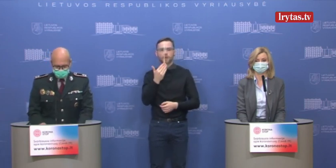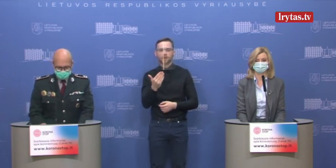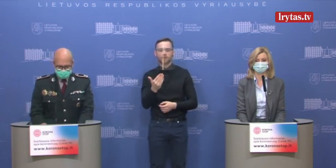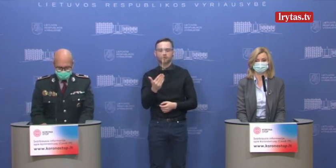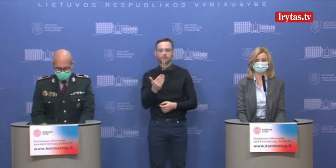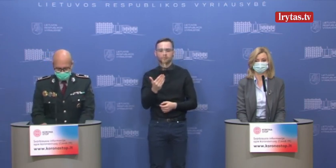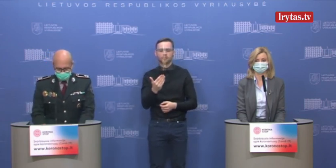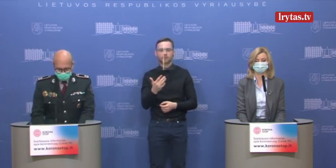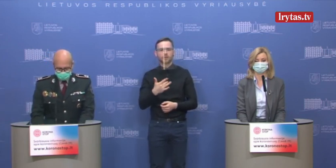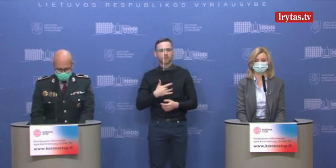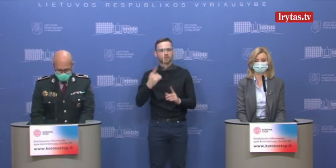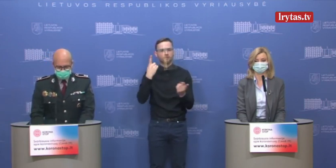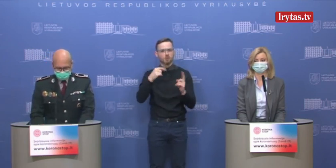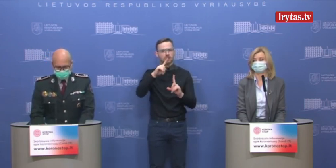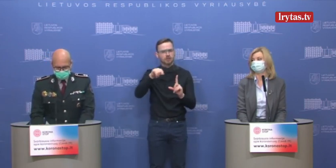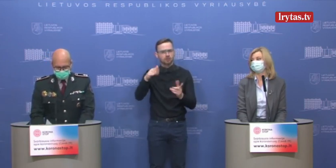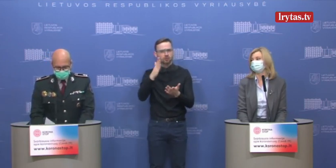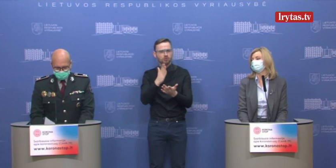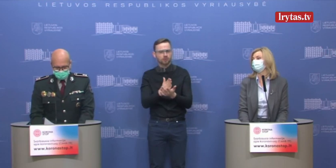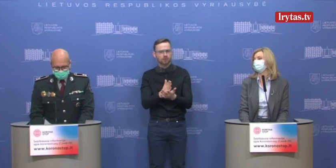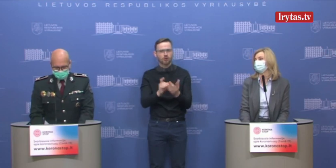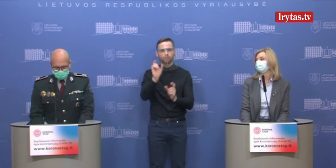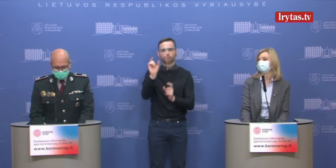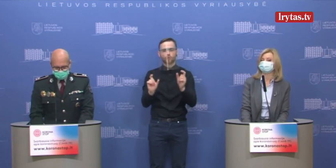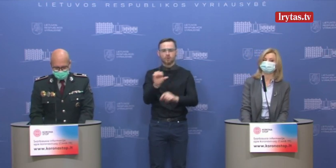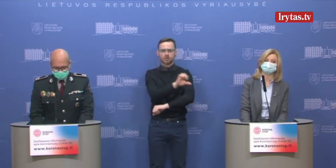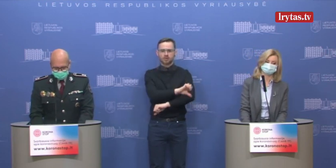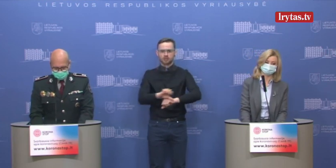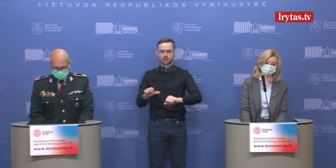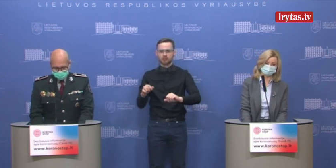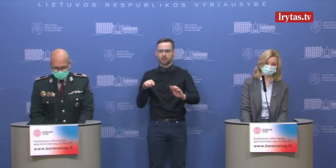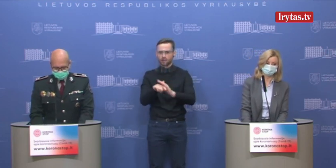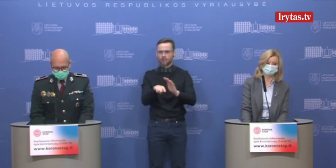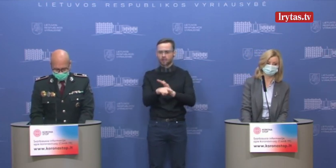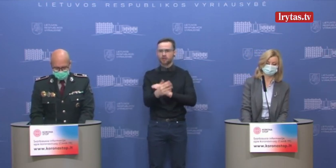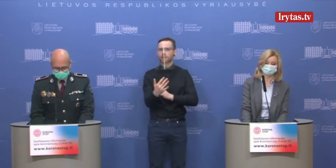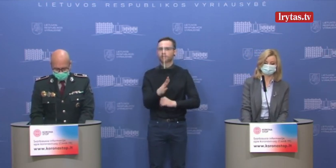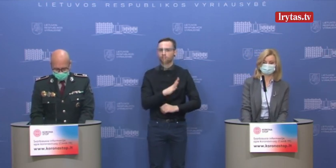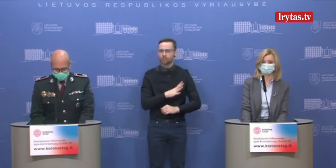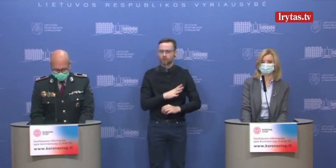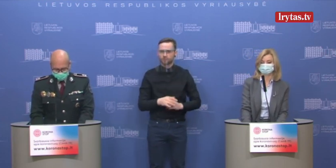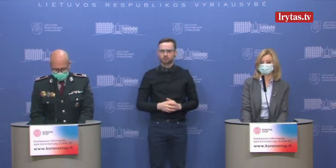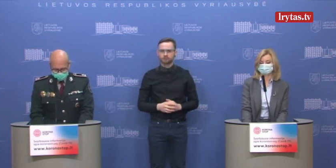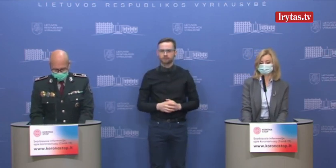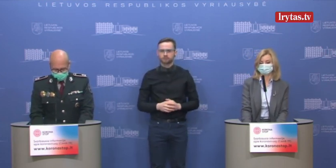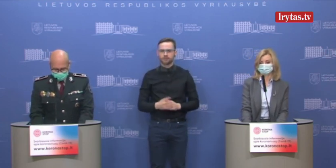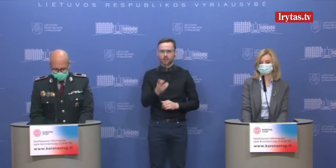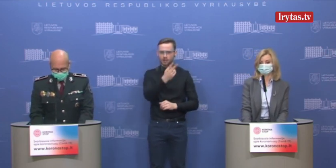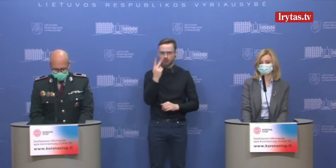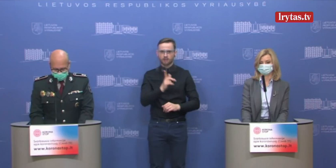tų žmonių kirto sieną po vidurnakčio? Tiek vieną pusę, tiek į kitą.